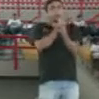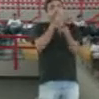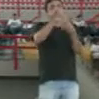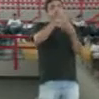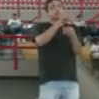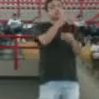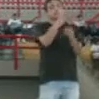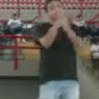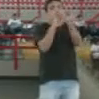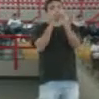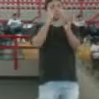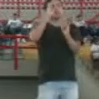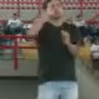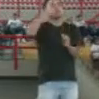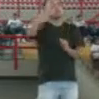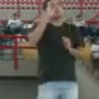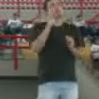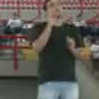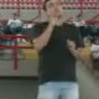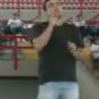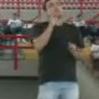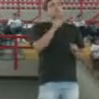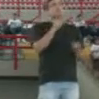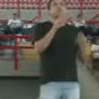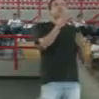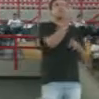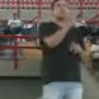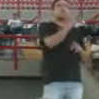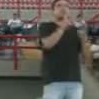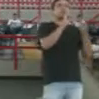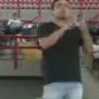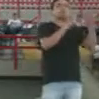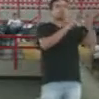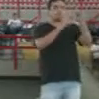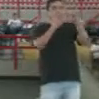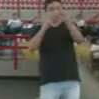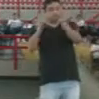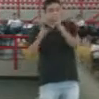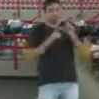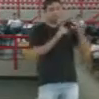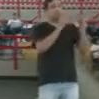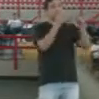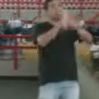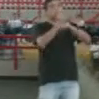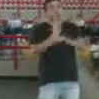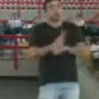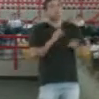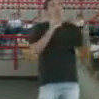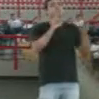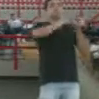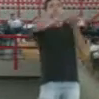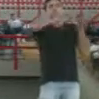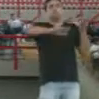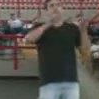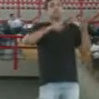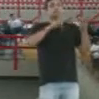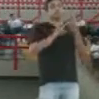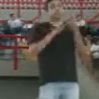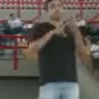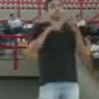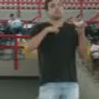internet, principalmente dos HQs, né, das histórias em quadrinho, dos filmes, etc. E até